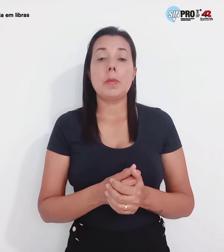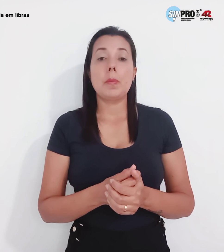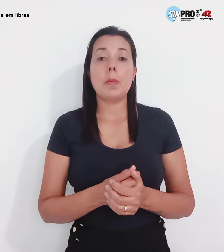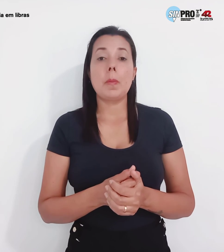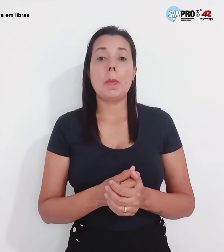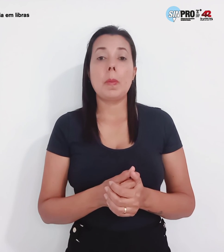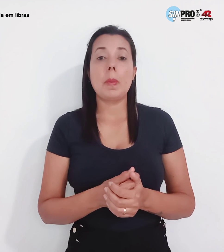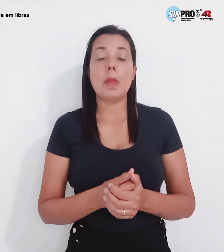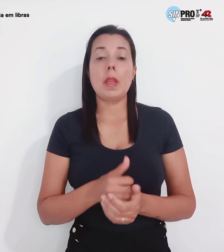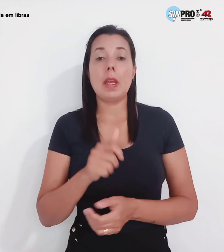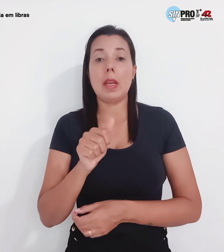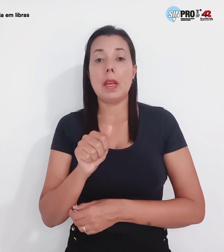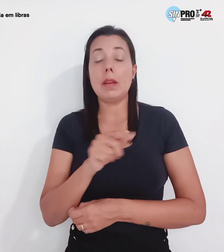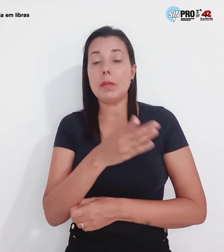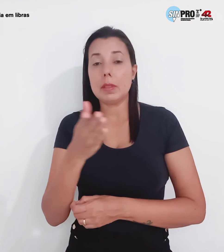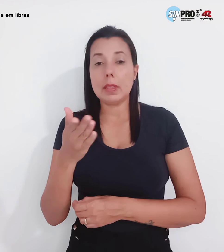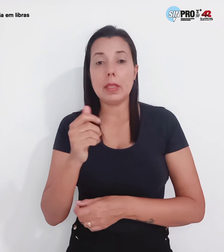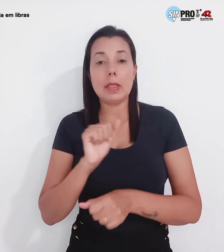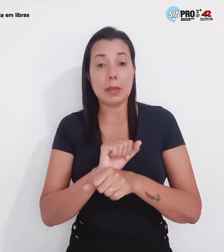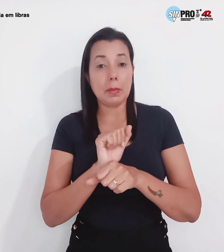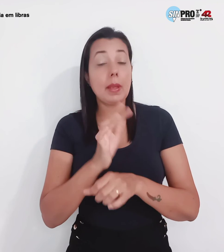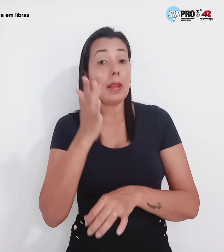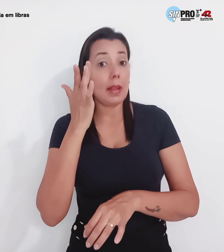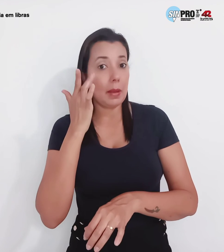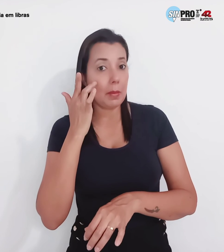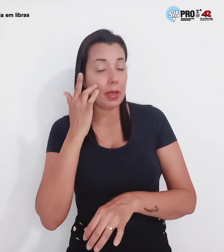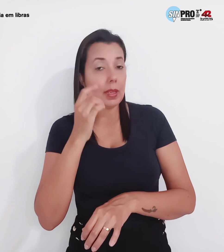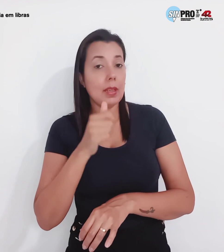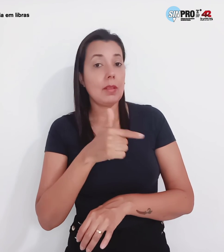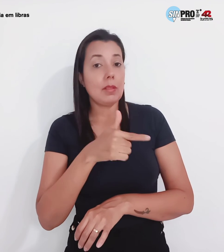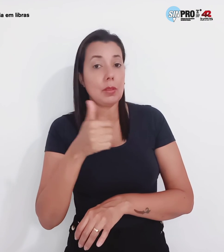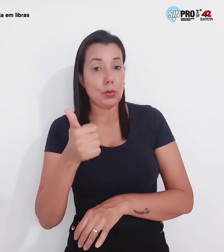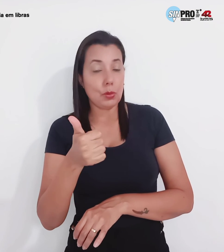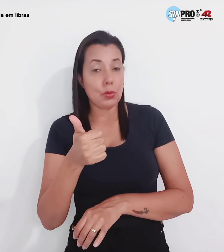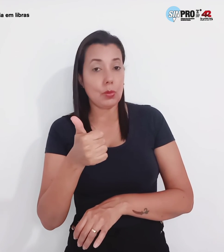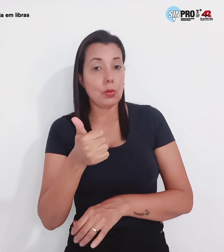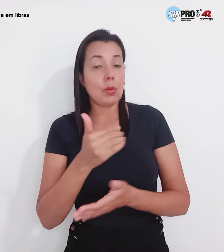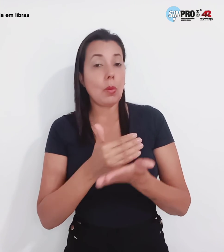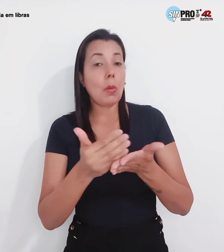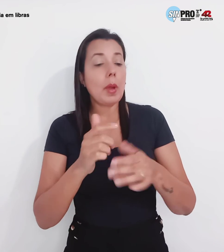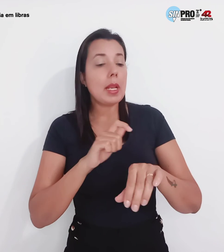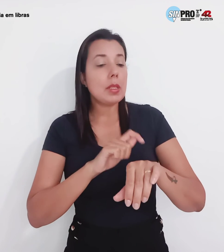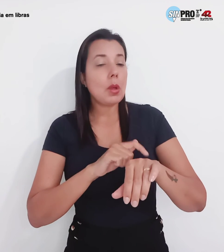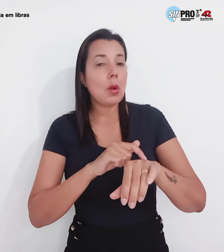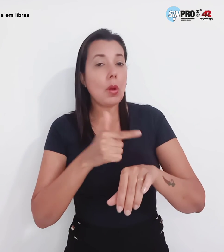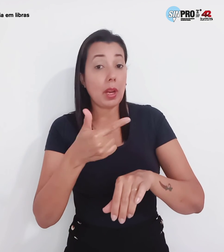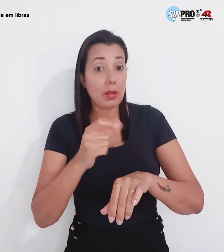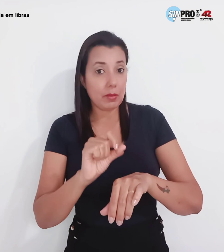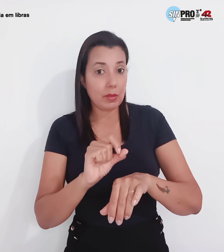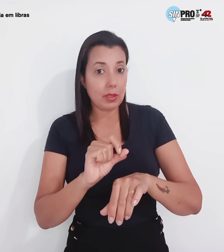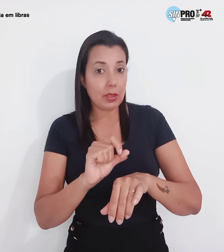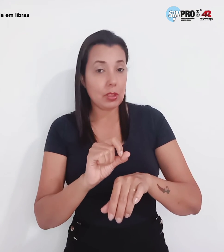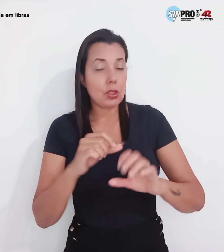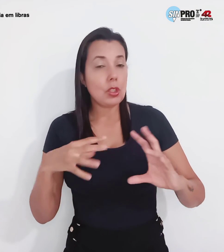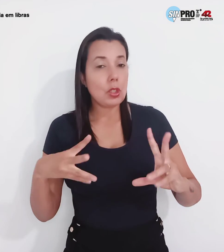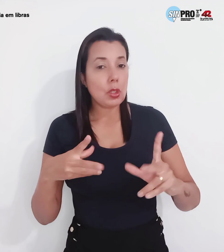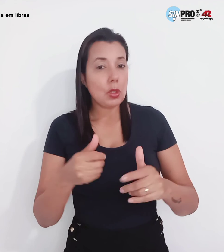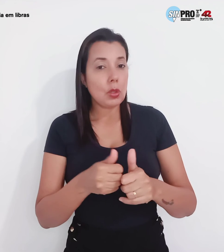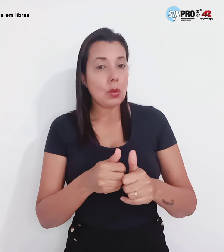A gente espera por você amanhã, 21, a partir das 20 horas, em todos os canais